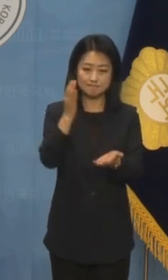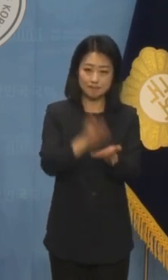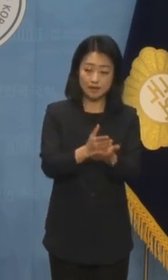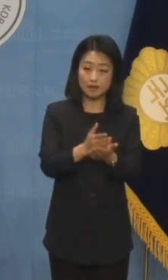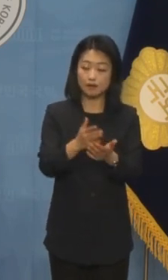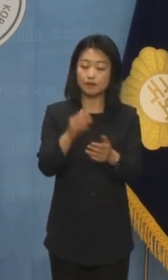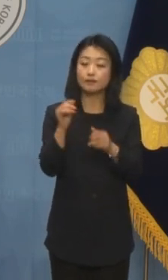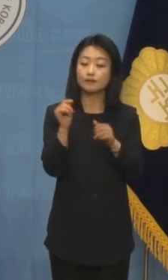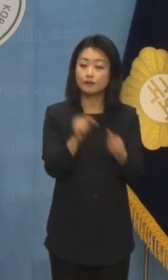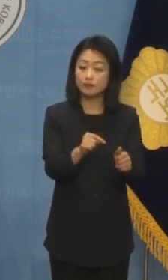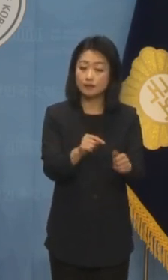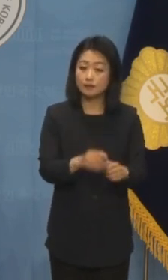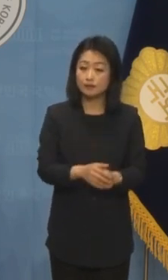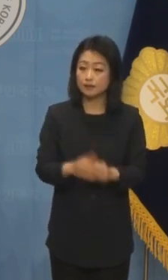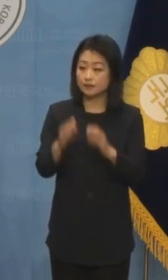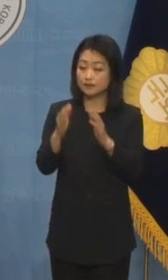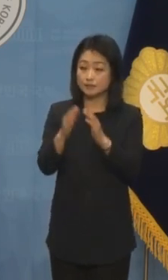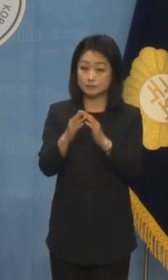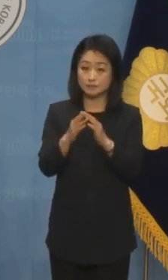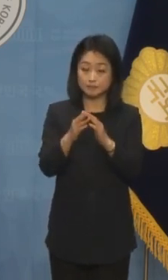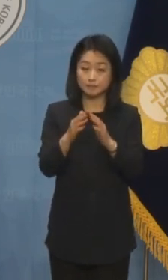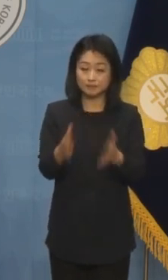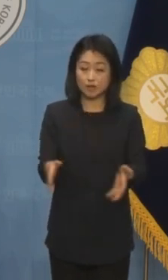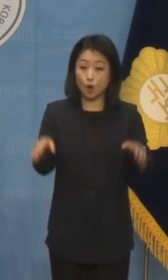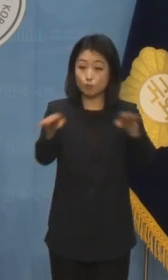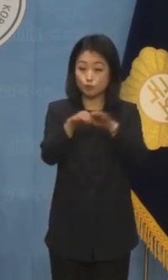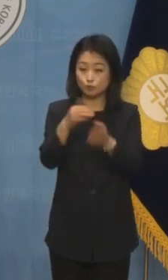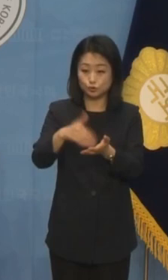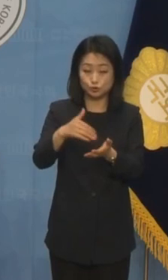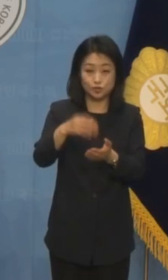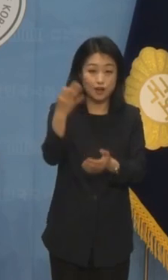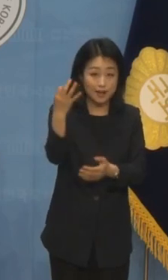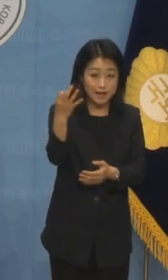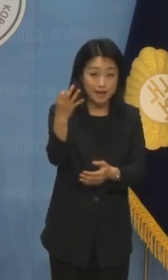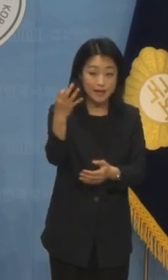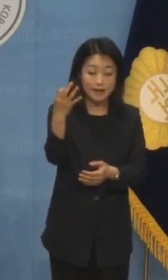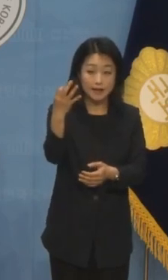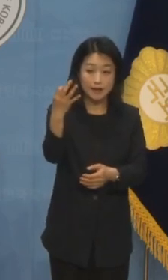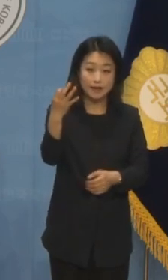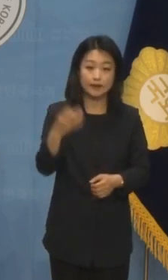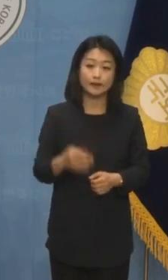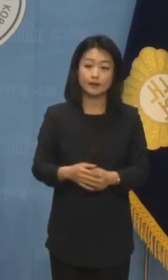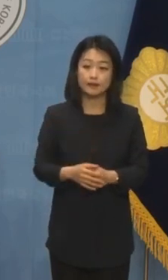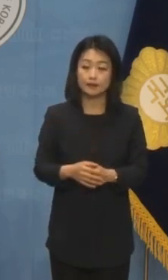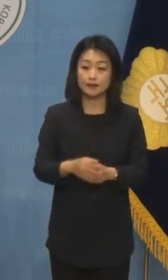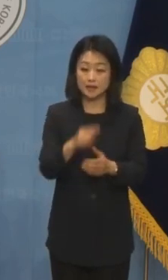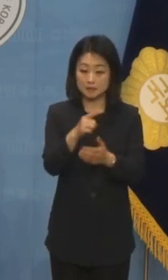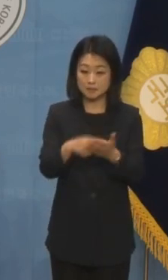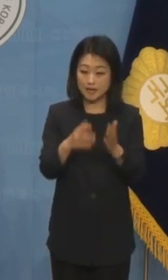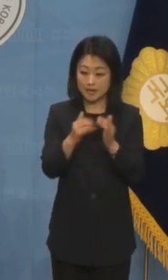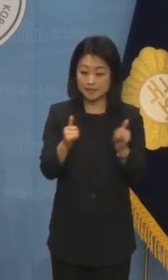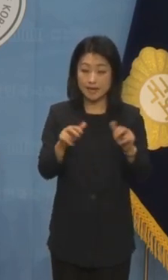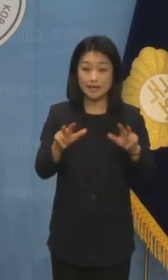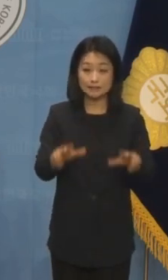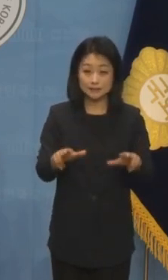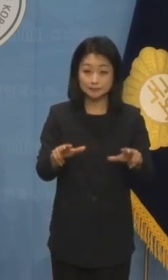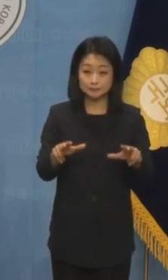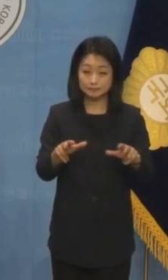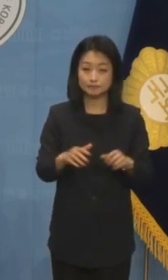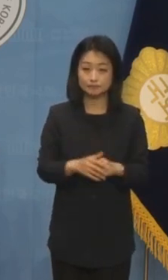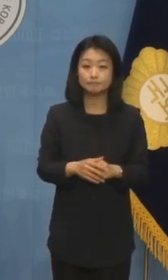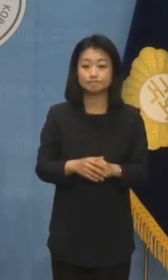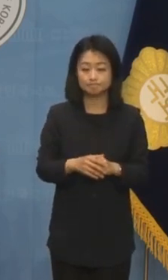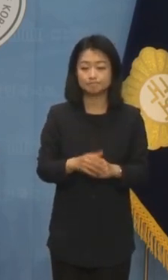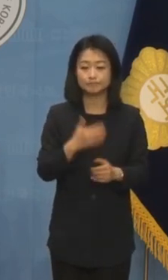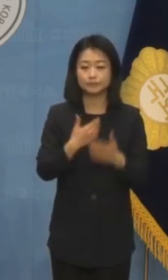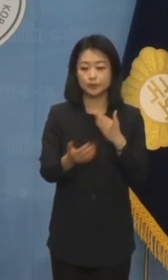계속하였습니다. 그 임대인의 건물은 아까 14채라고 말씀드렸습니다. 그 14채에 있는 피해자분들은 지금도 그러한